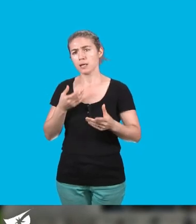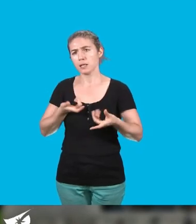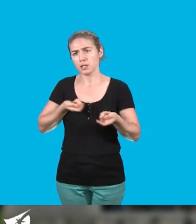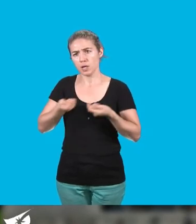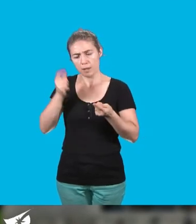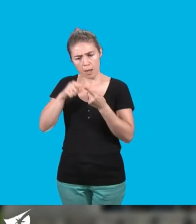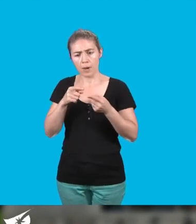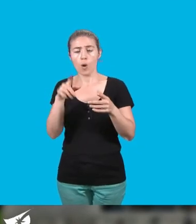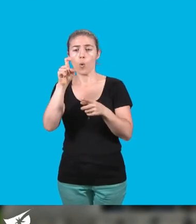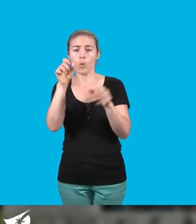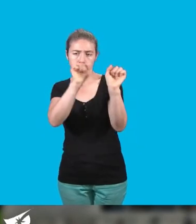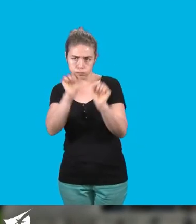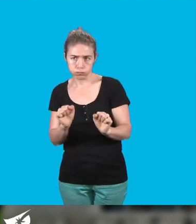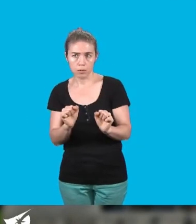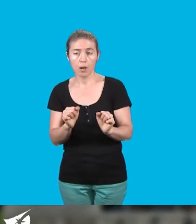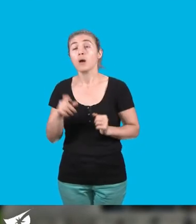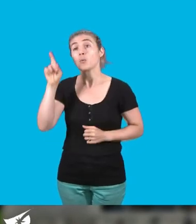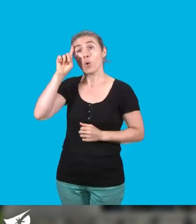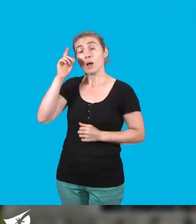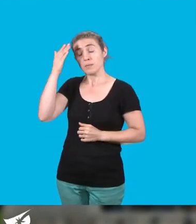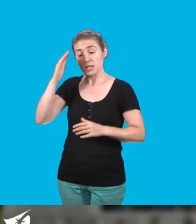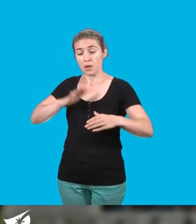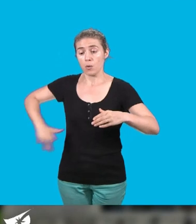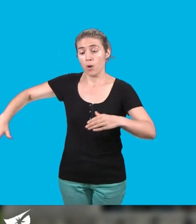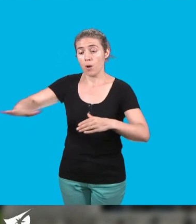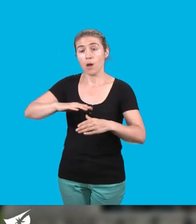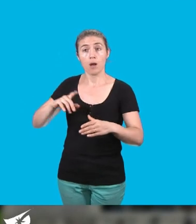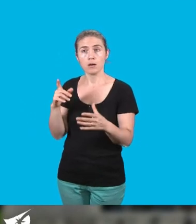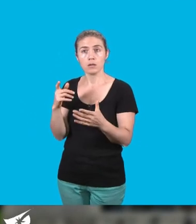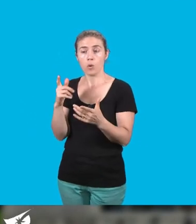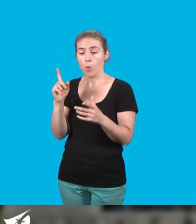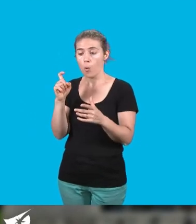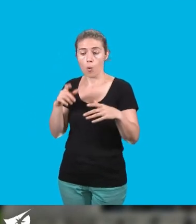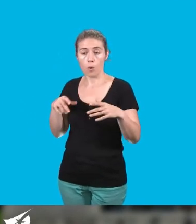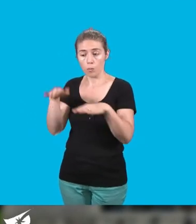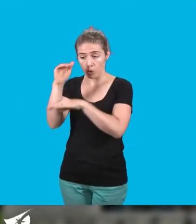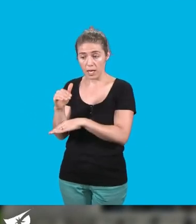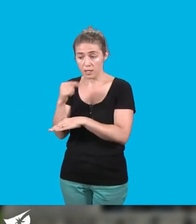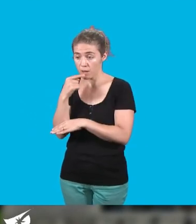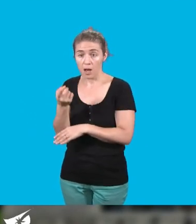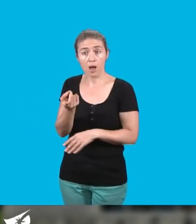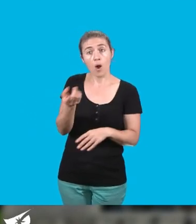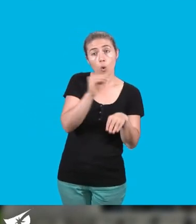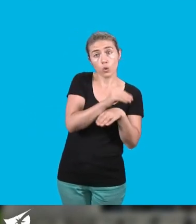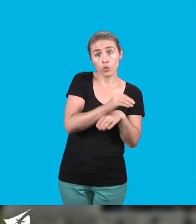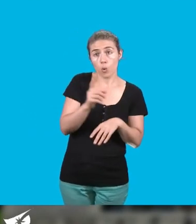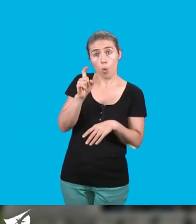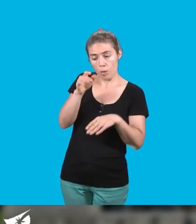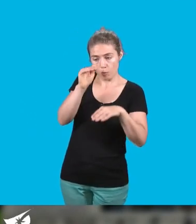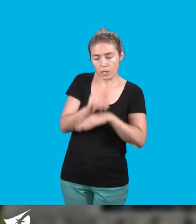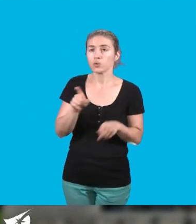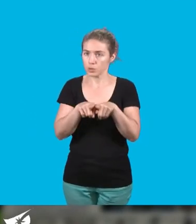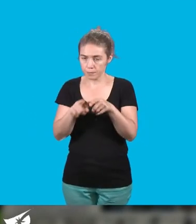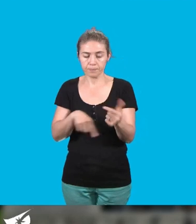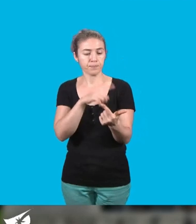parce que lorsque nous protégeons nos milieux aquatiques, nous protégeons bien évidemment la ressource en eau brute. Le deuxième pilier concerne quant à